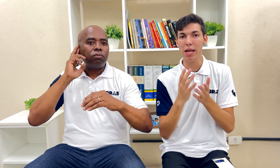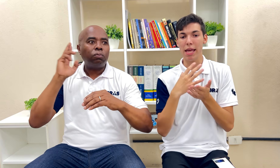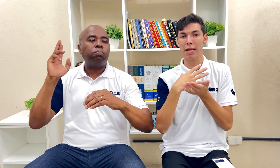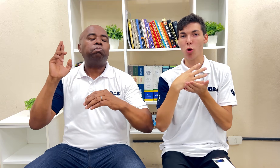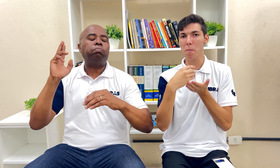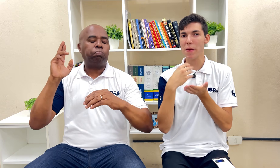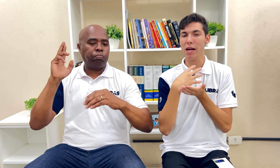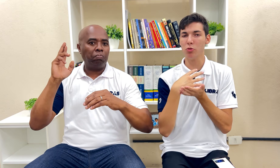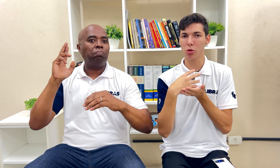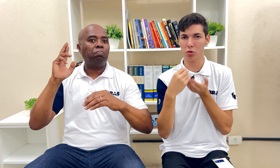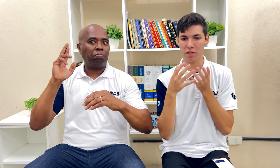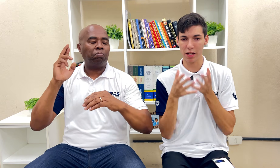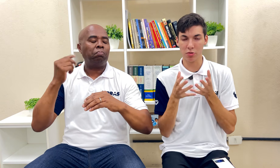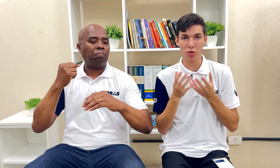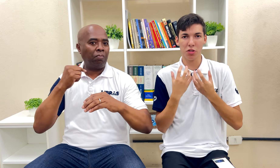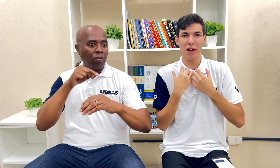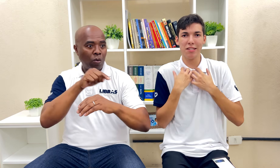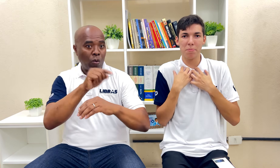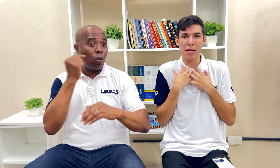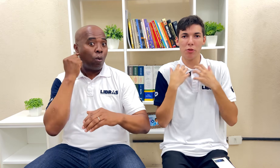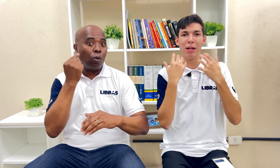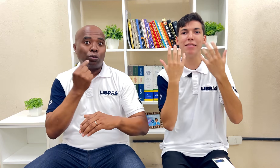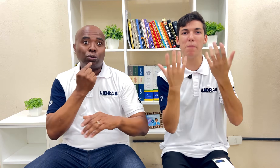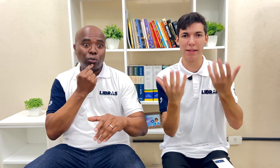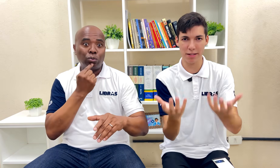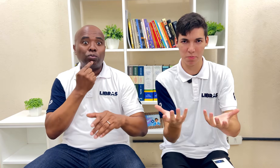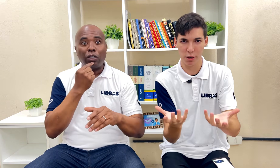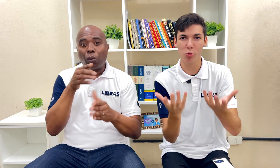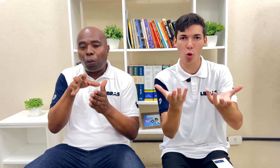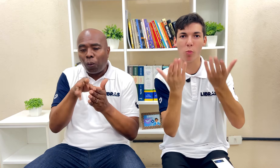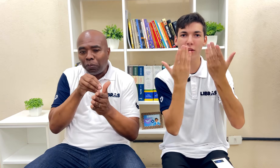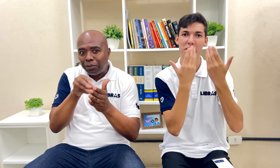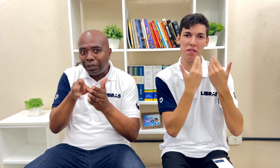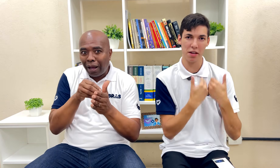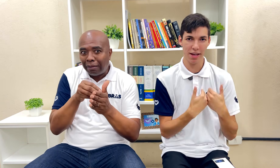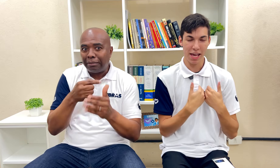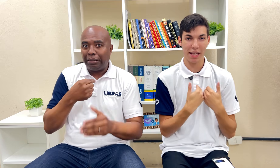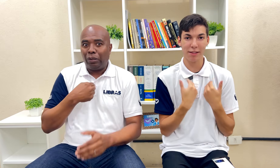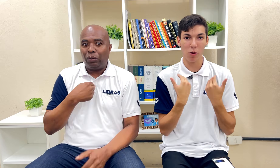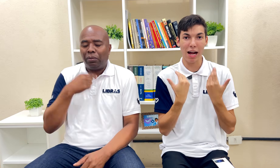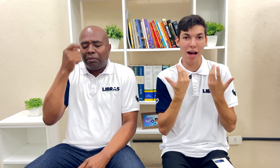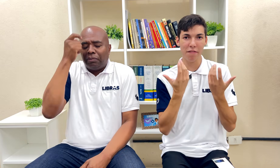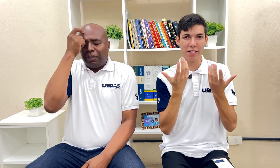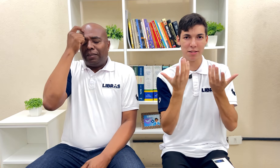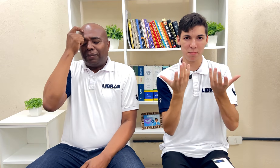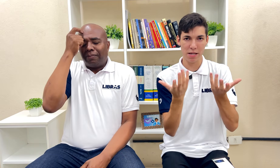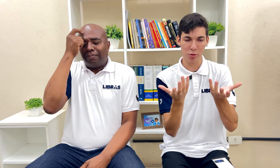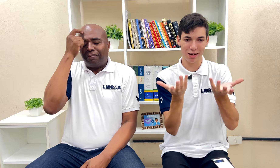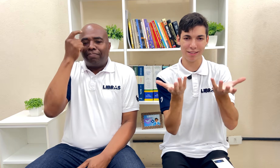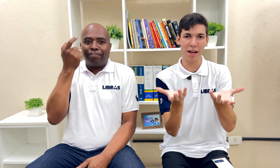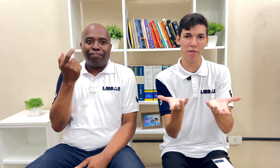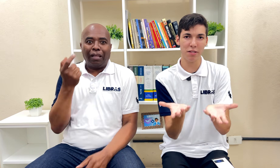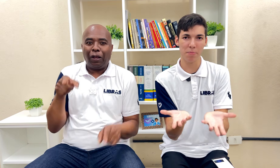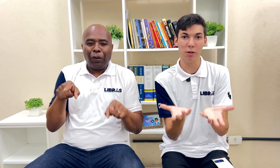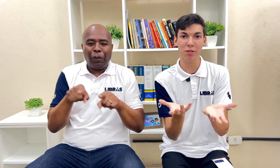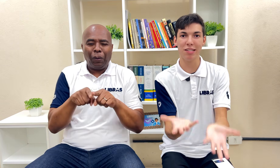ele copiando o que eu estou falando, se eu tiver em espírito, ele também está em espírito como Davi. Ele tocava em espírito, cantava em espírito e